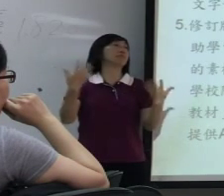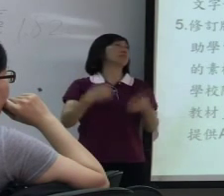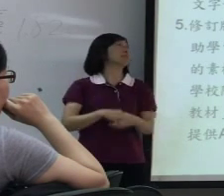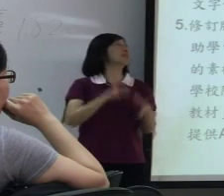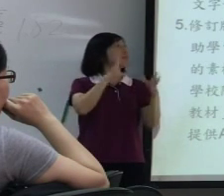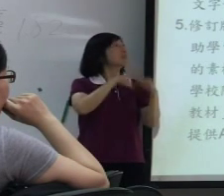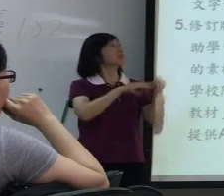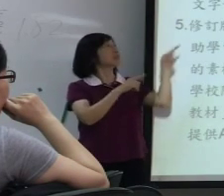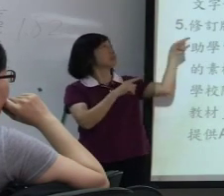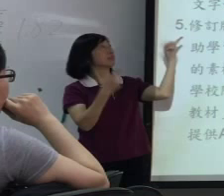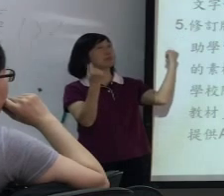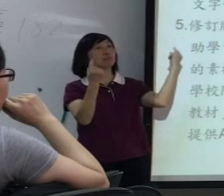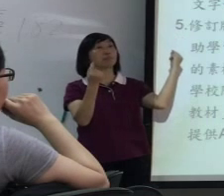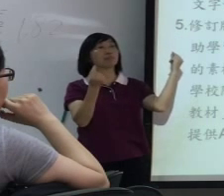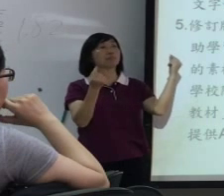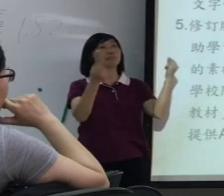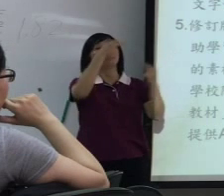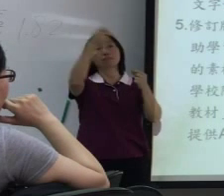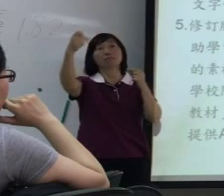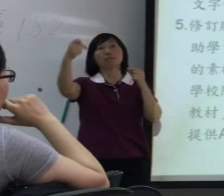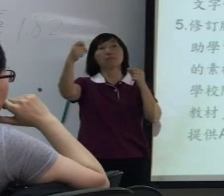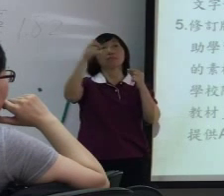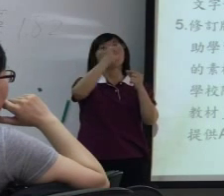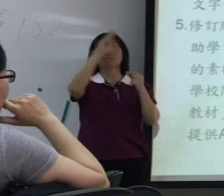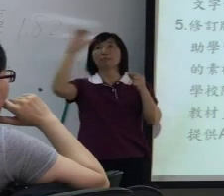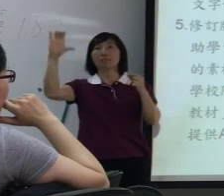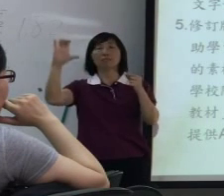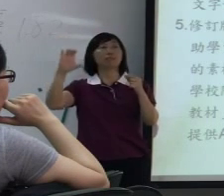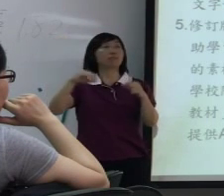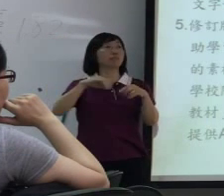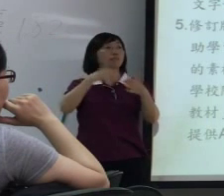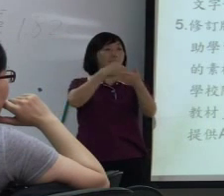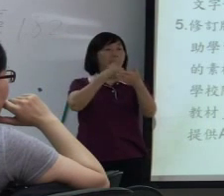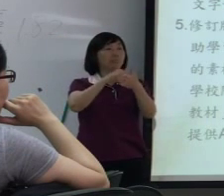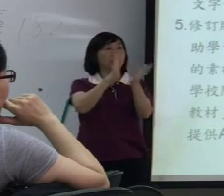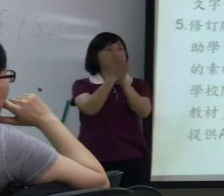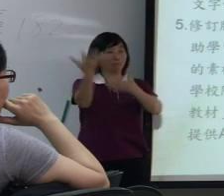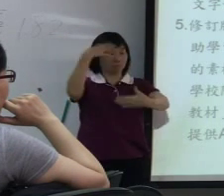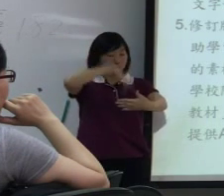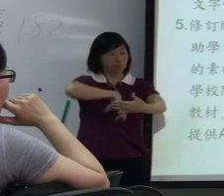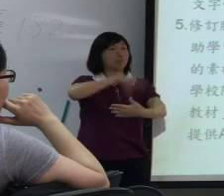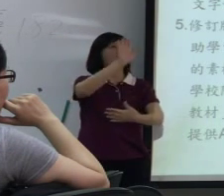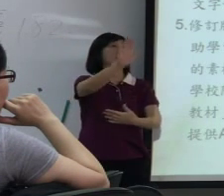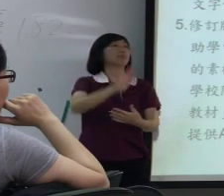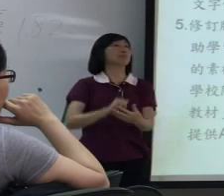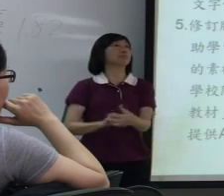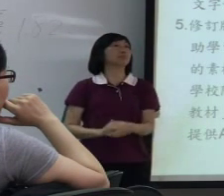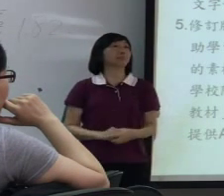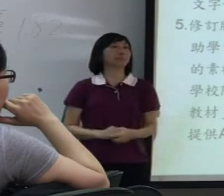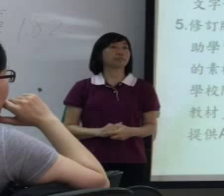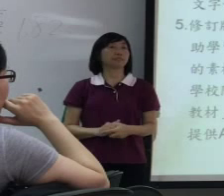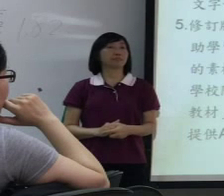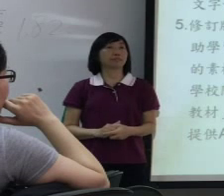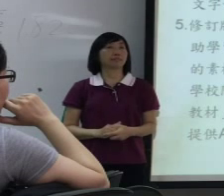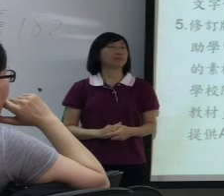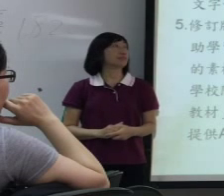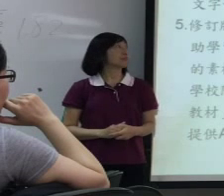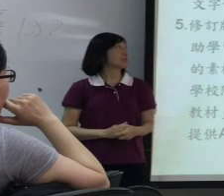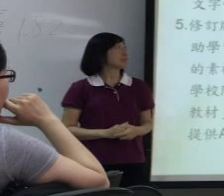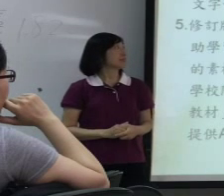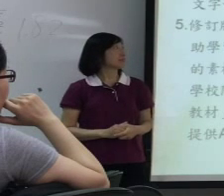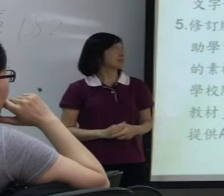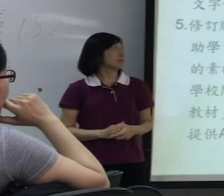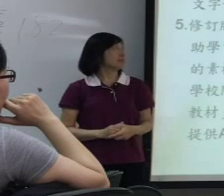也把英文的字母的手势图也把它附录里面呈现出